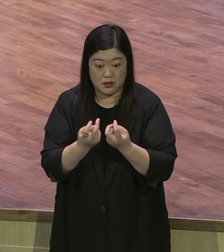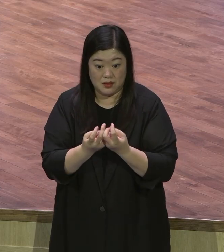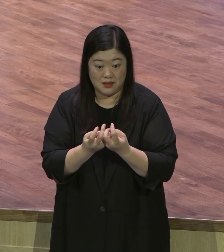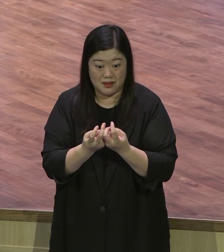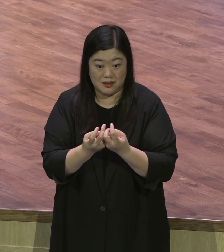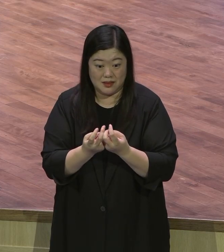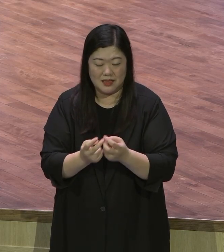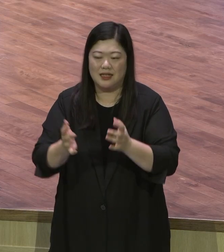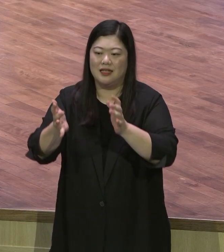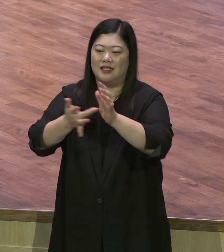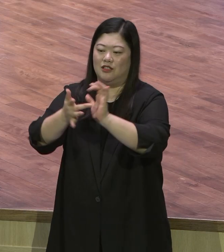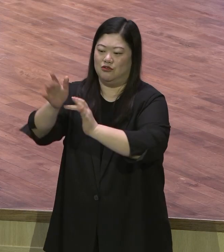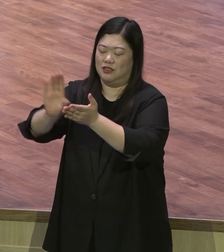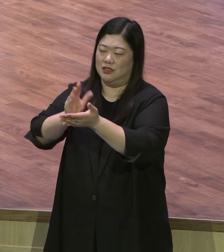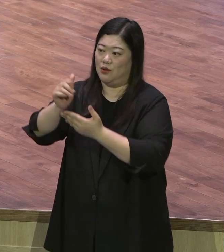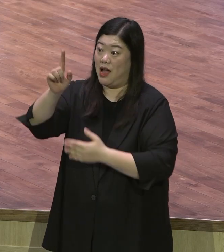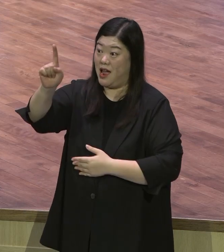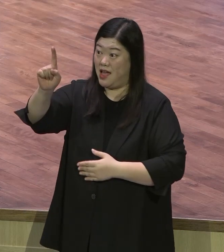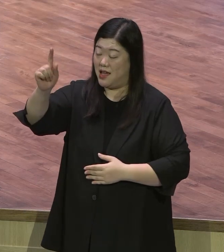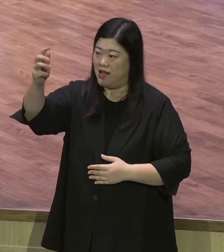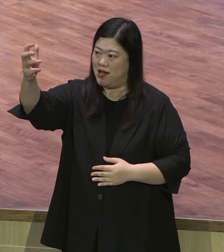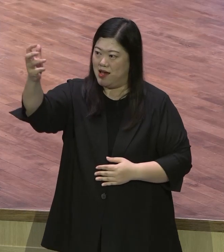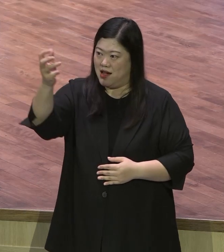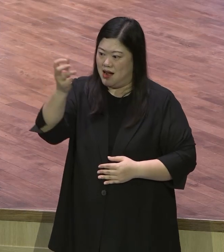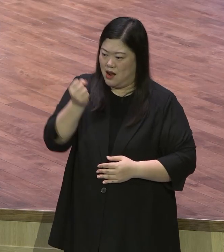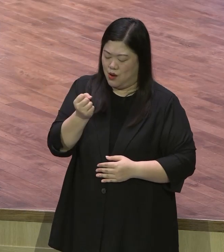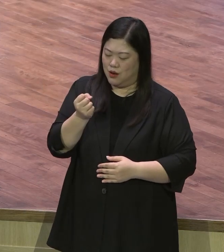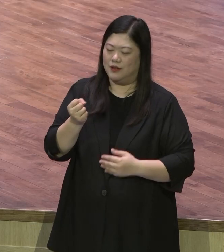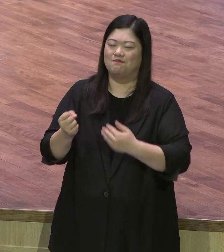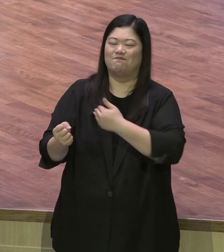그리스도로 충만해지면 끝납니다.